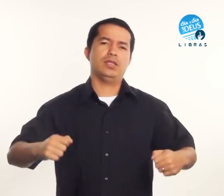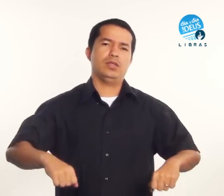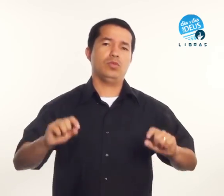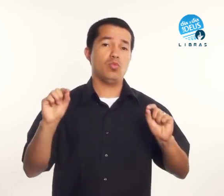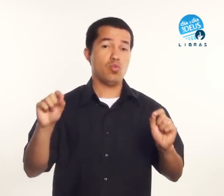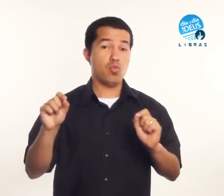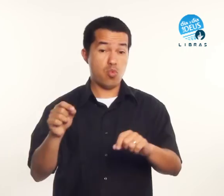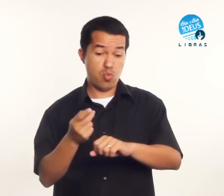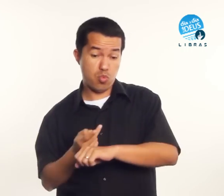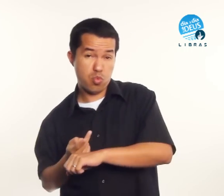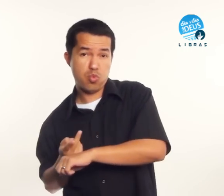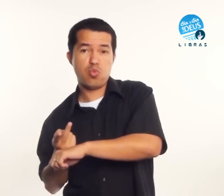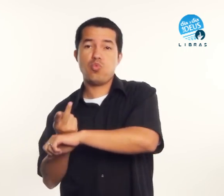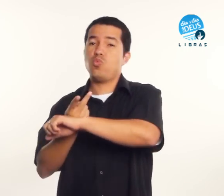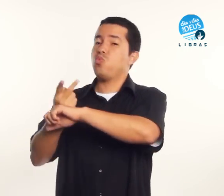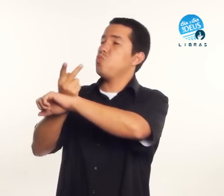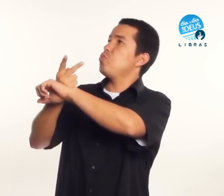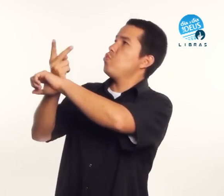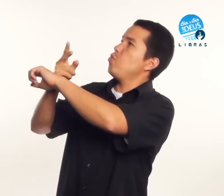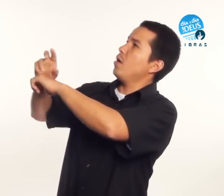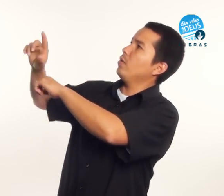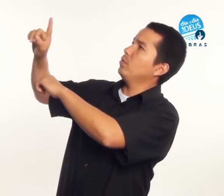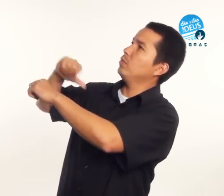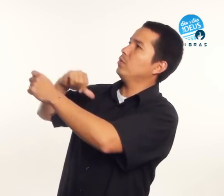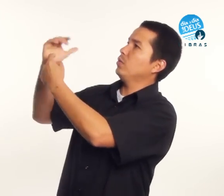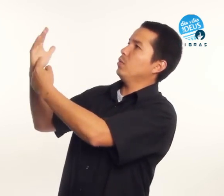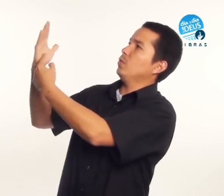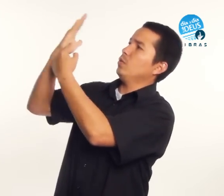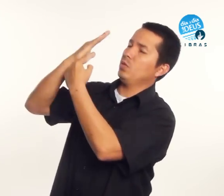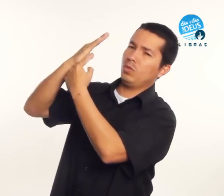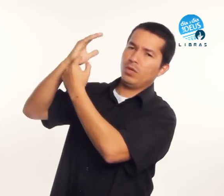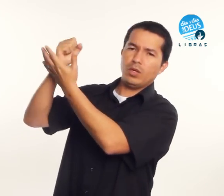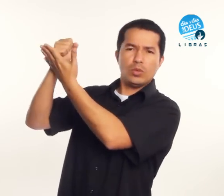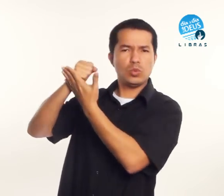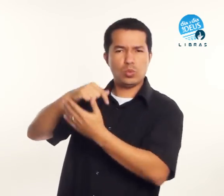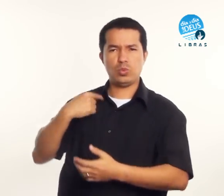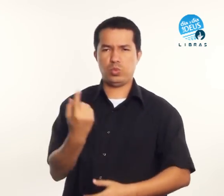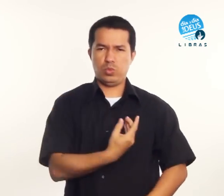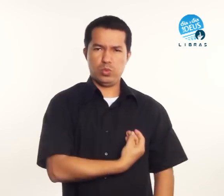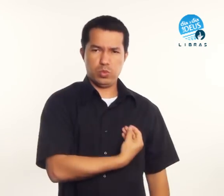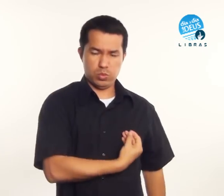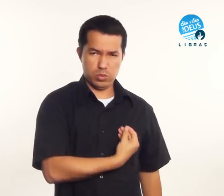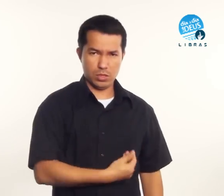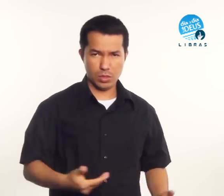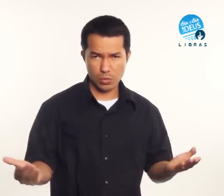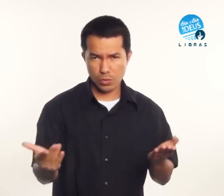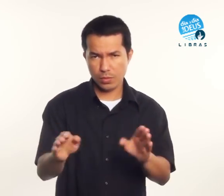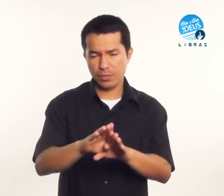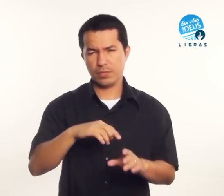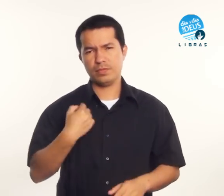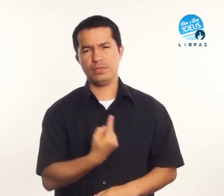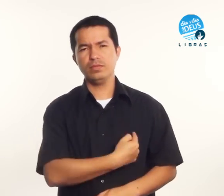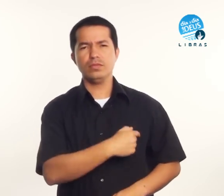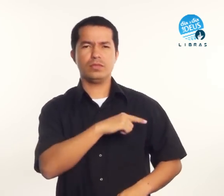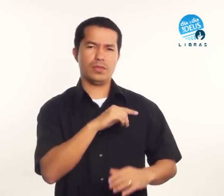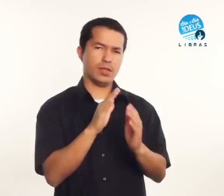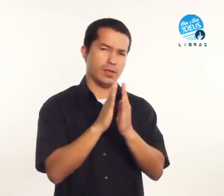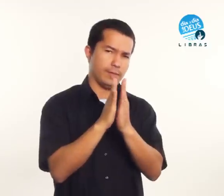busca pela provisão de Deus. Depois aprendemos que a oração deve ser uma